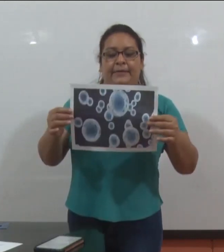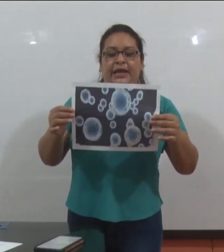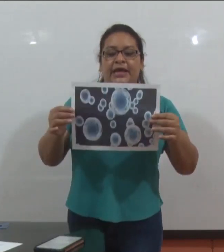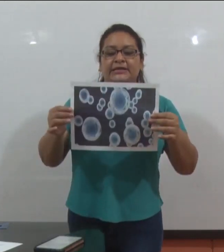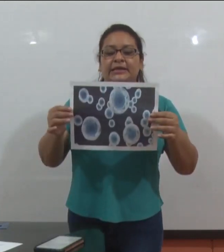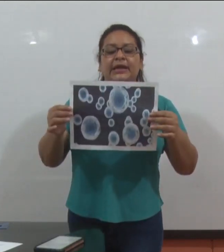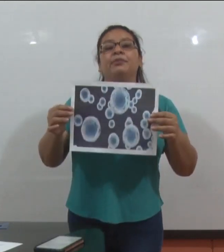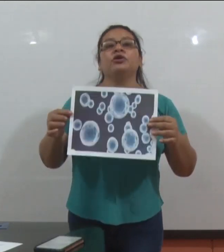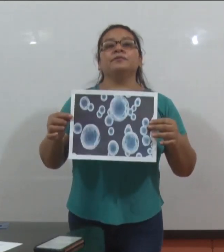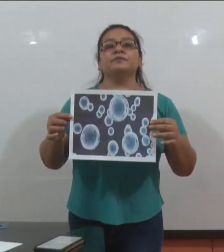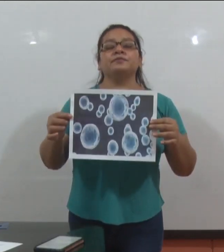En este tipo,